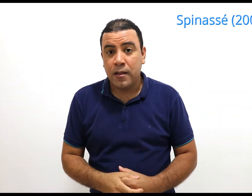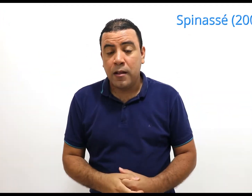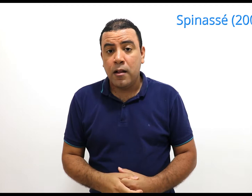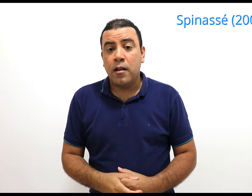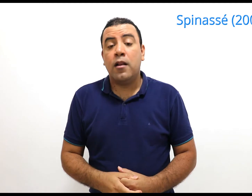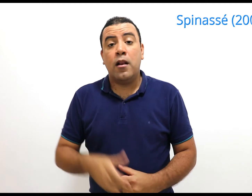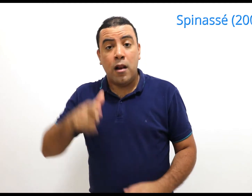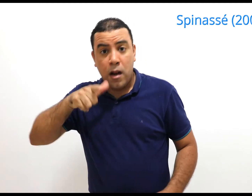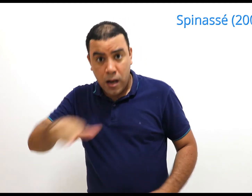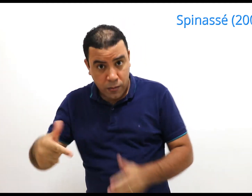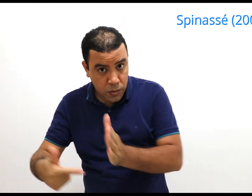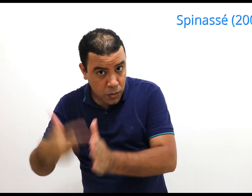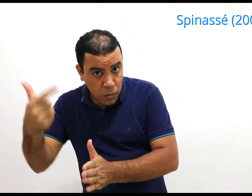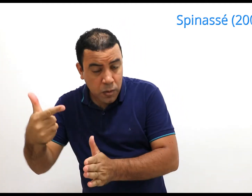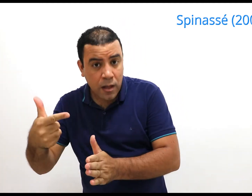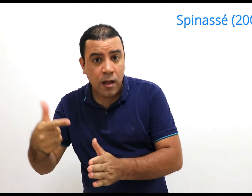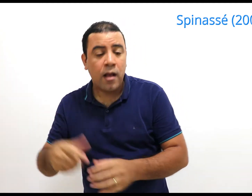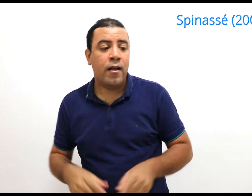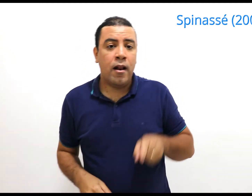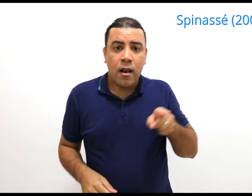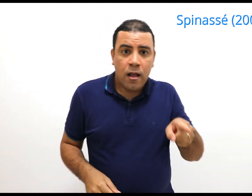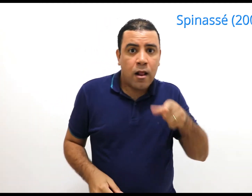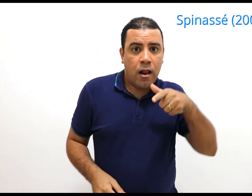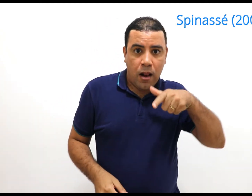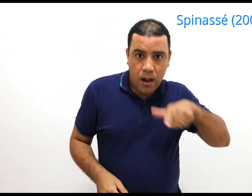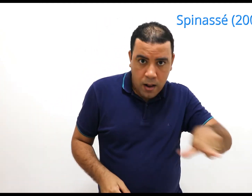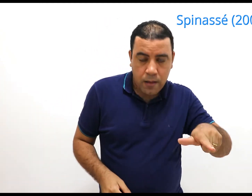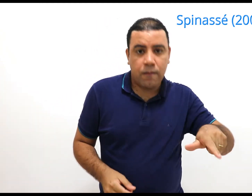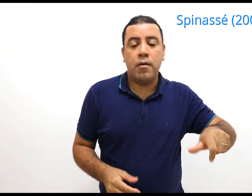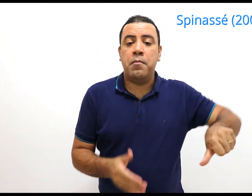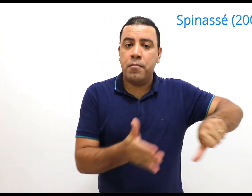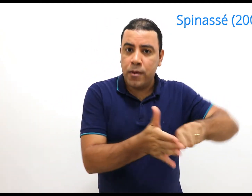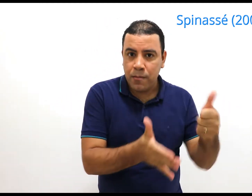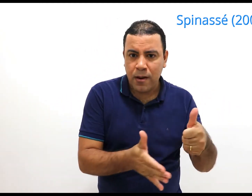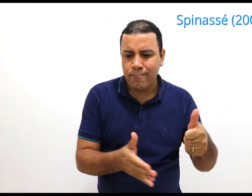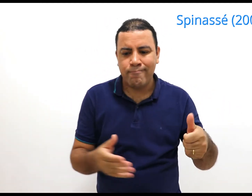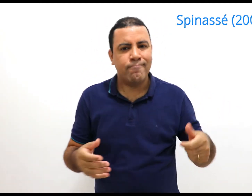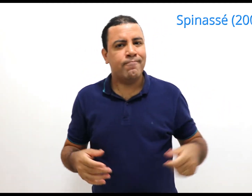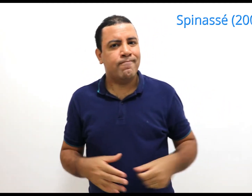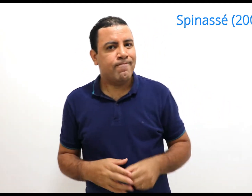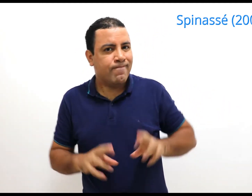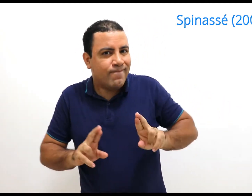não primeira língua, adquirida sob a necessidade de comunicação.